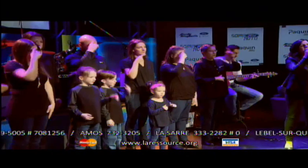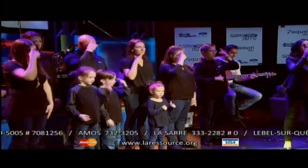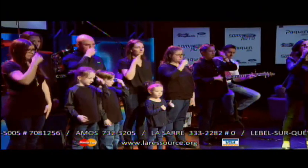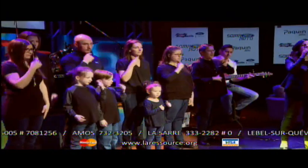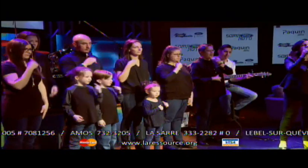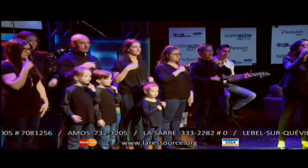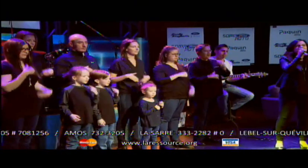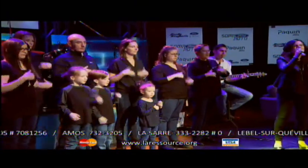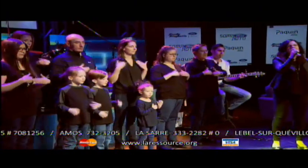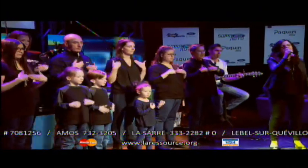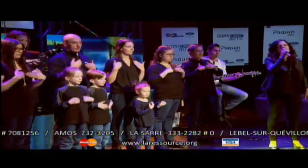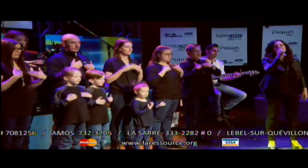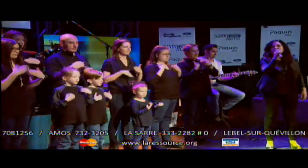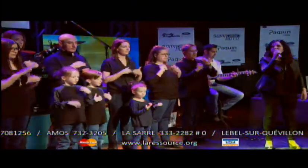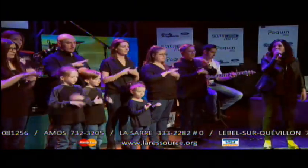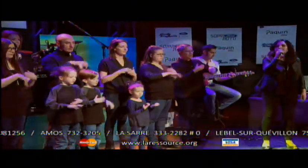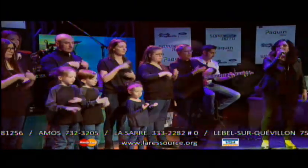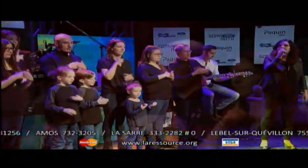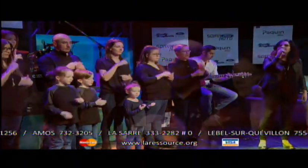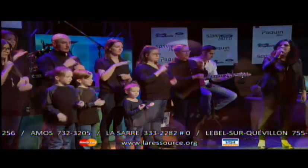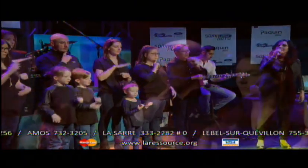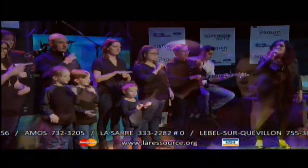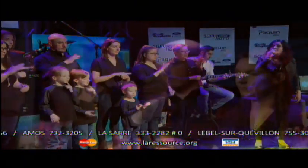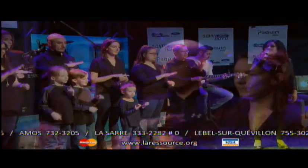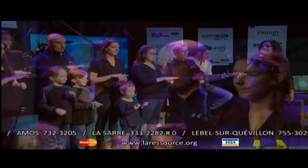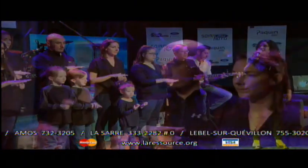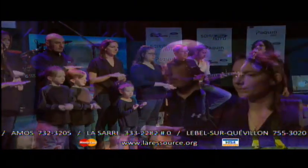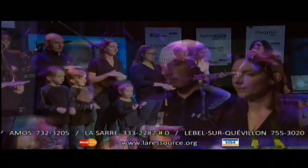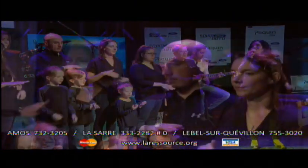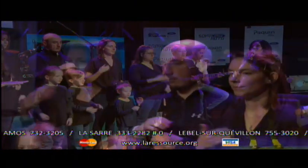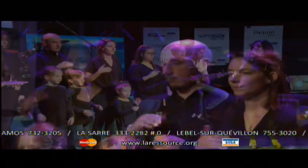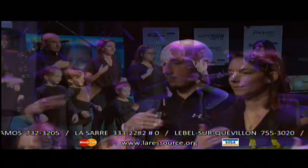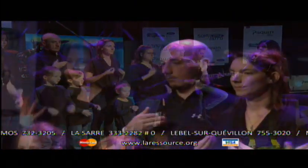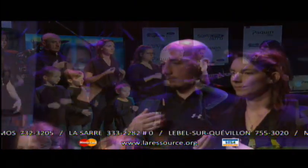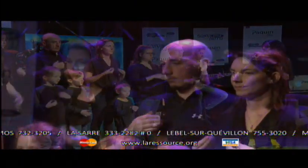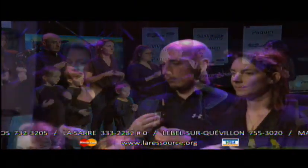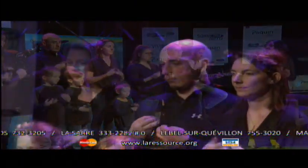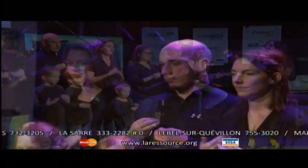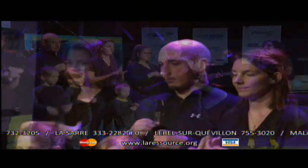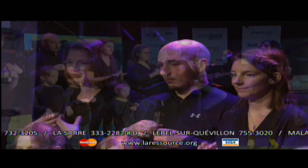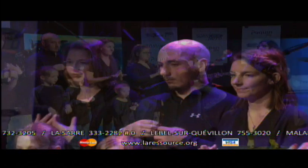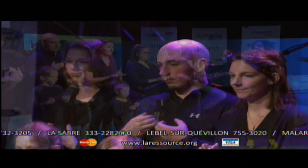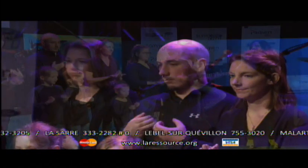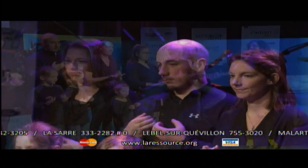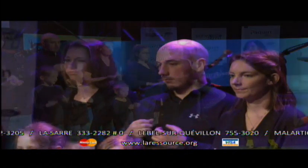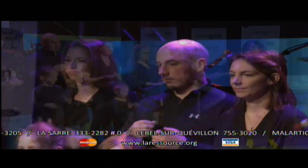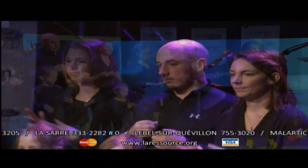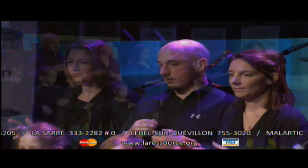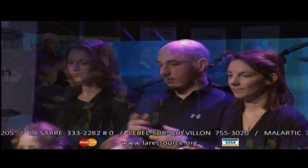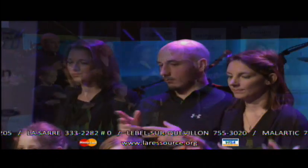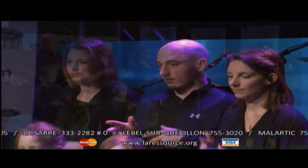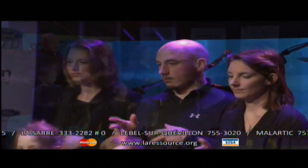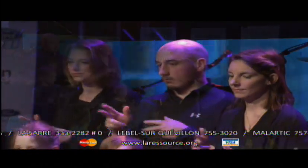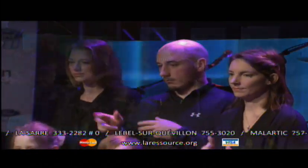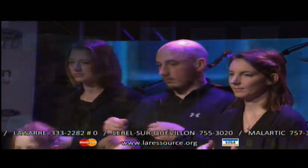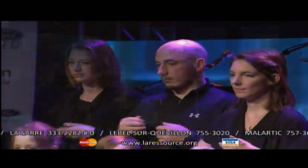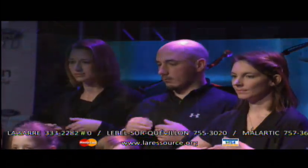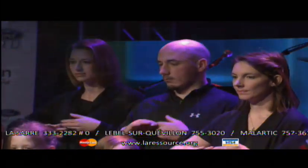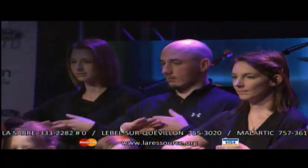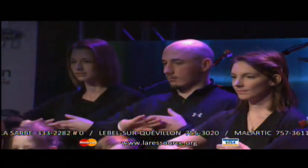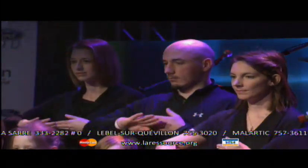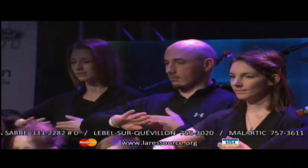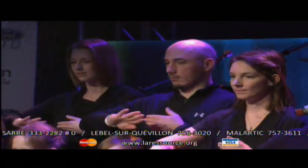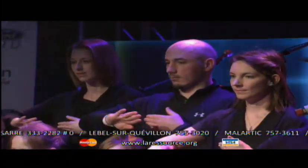Seulement croire en ma vie, tout ce qui m'est promis. Pourquoi, où et comment, dans ce train